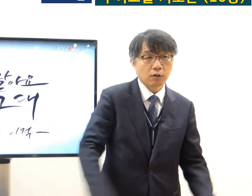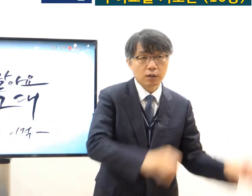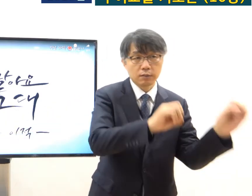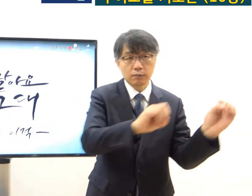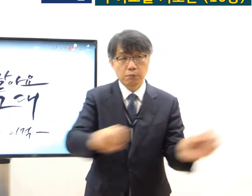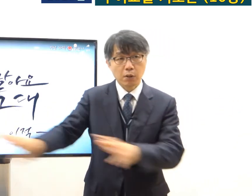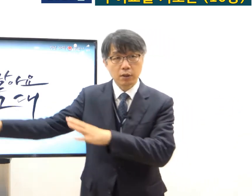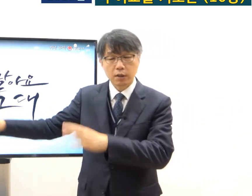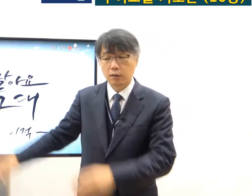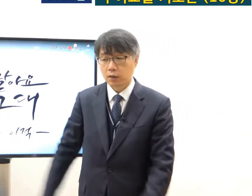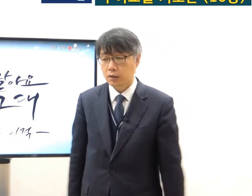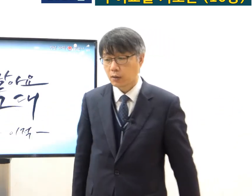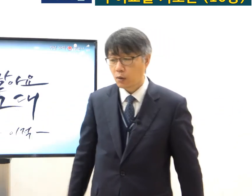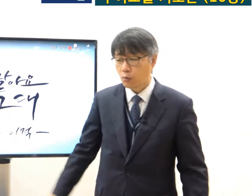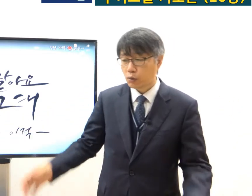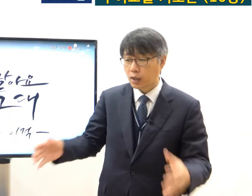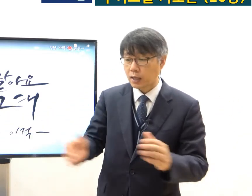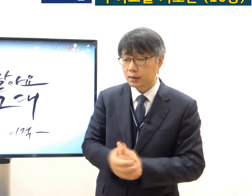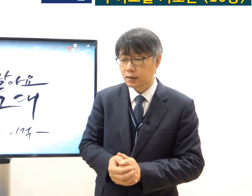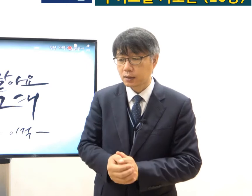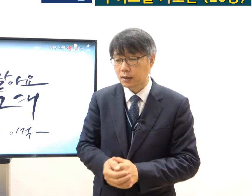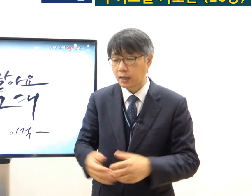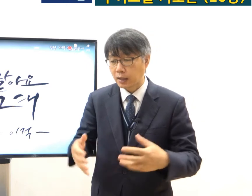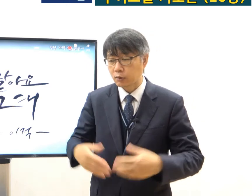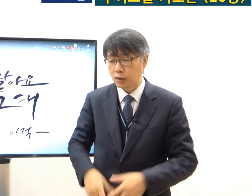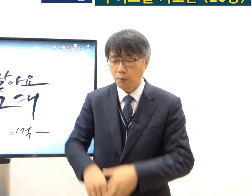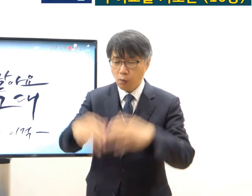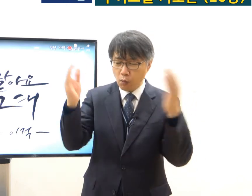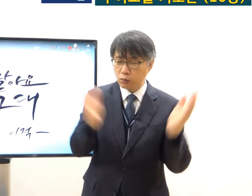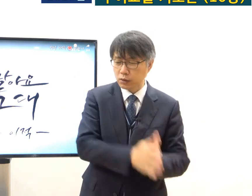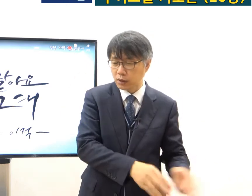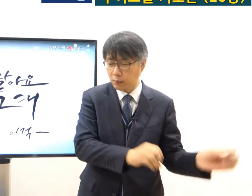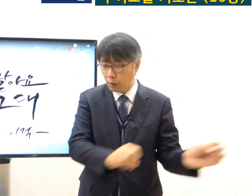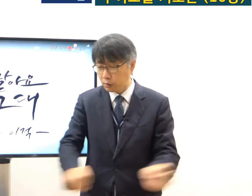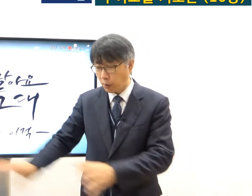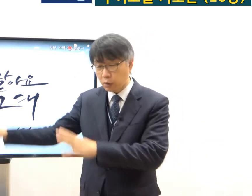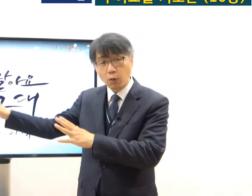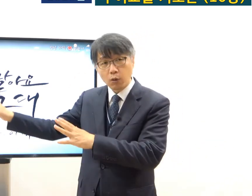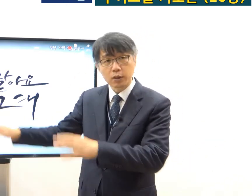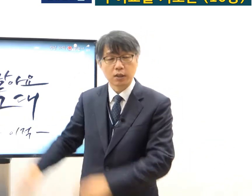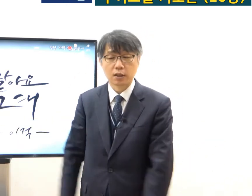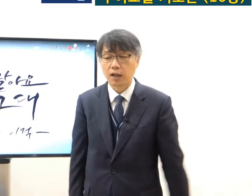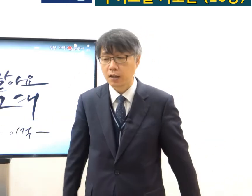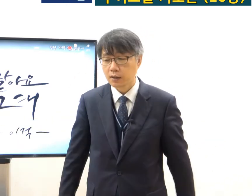이거는 버리는 거예요. 그래서 우리 내 탓으로 그냥 모두 그냥 버리고 이런 거니까